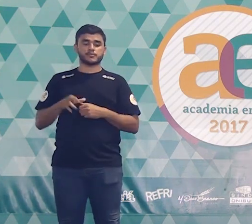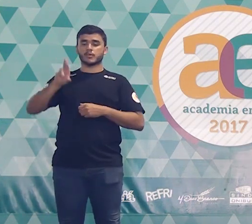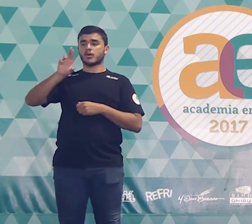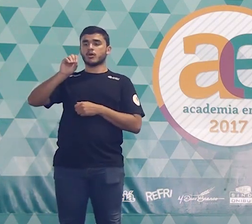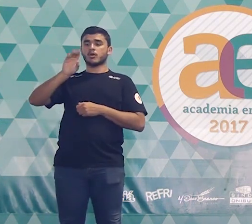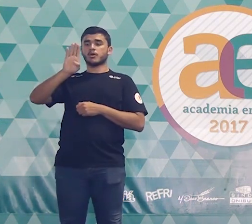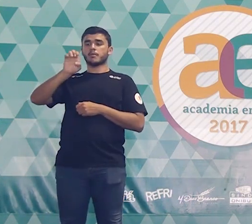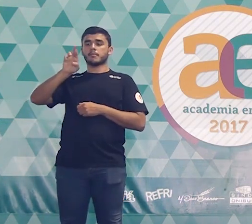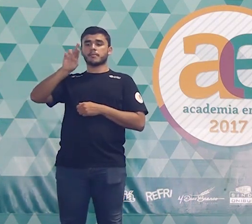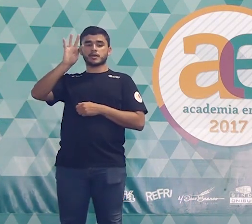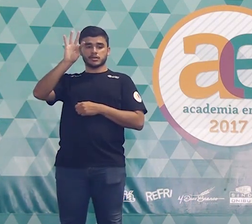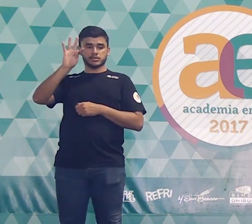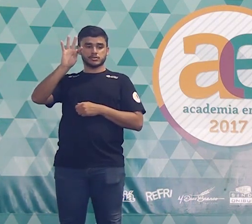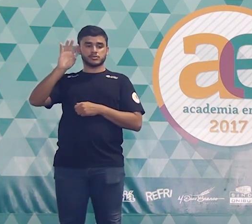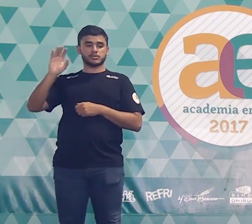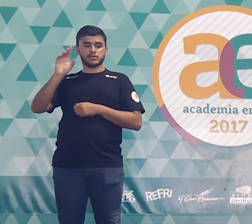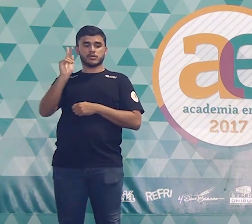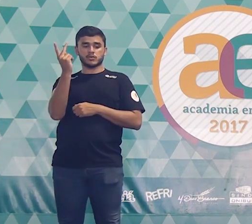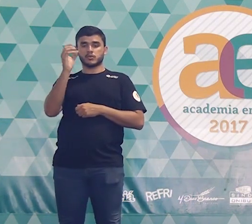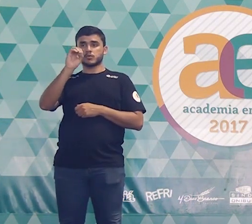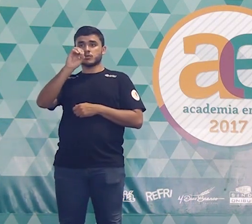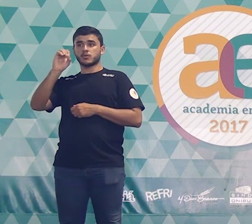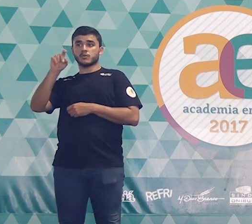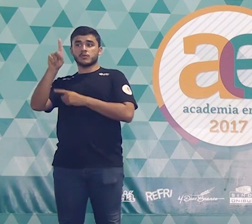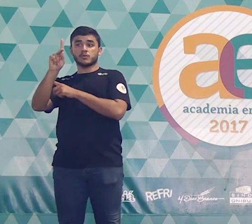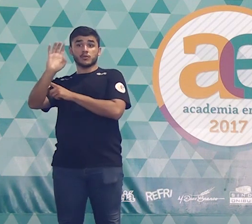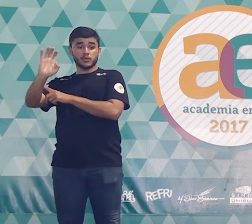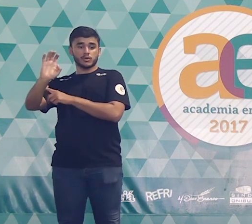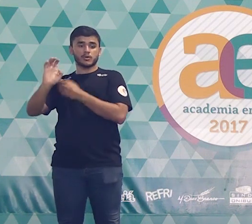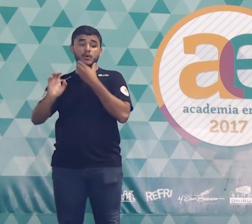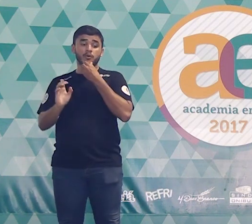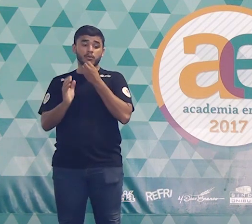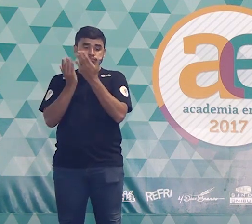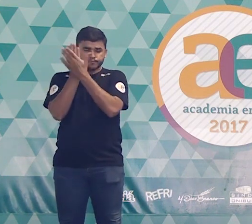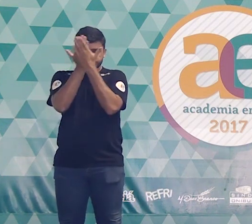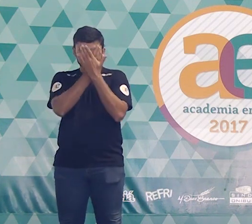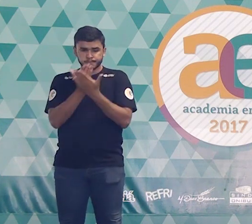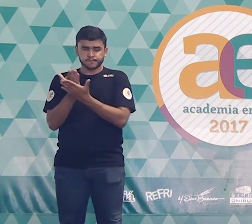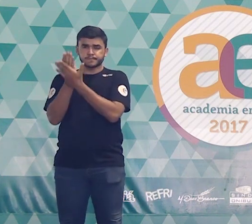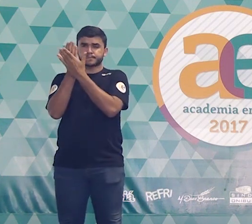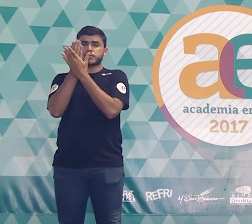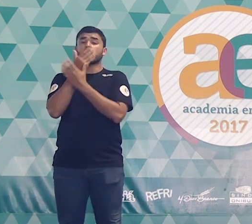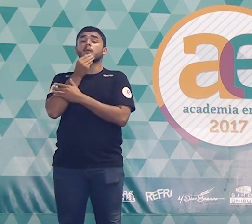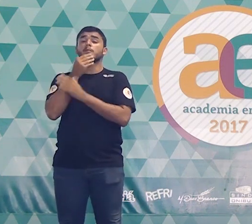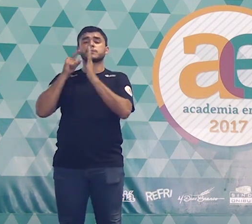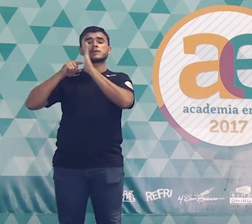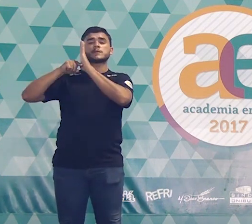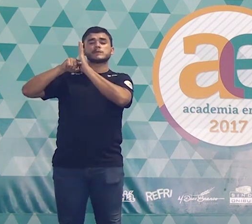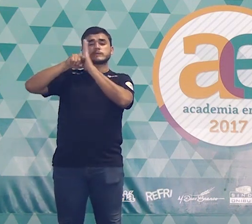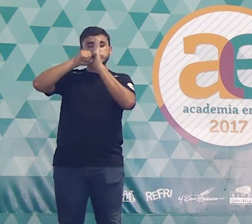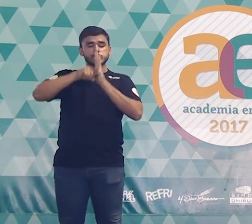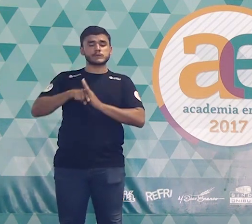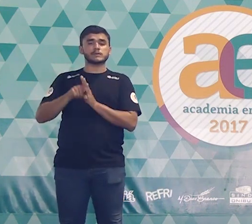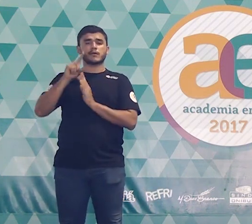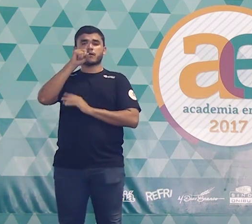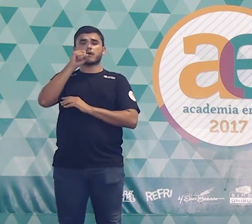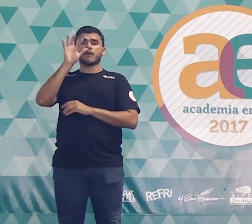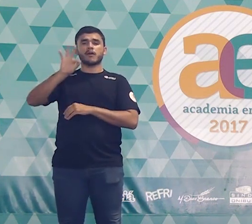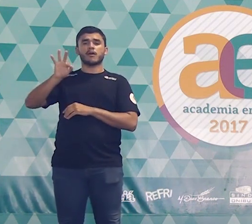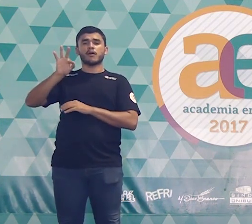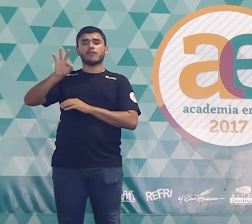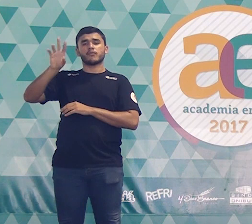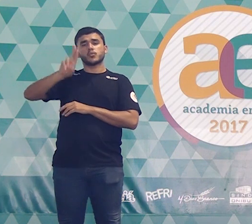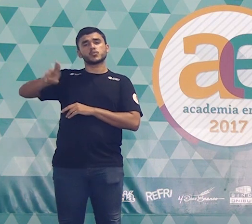da cortiça. Ele foi um grande, tá certo, pesquisador, trabalhou, tá certo, em Oxford, trabalhou em